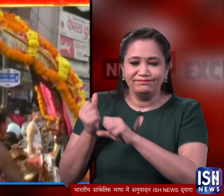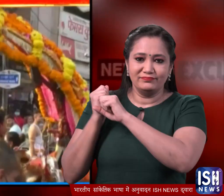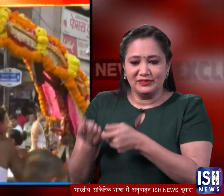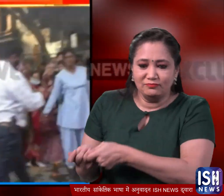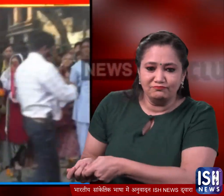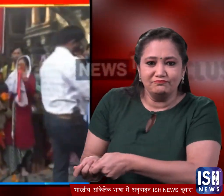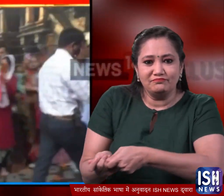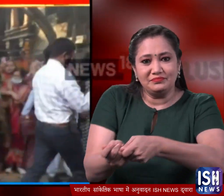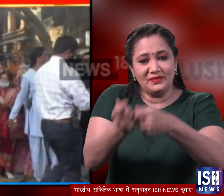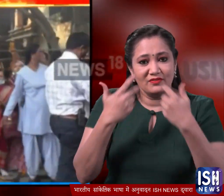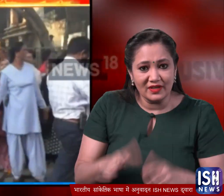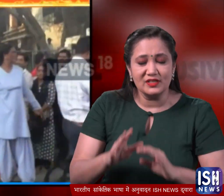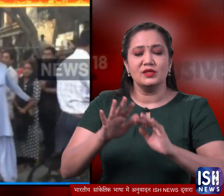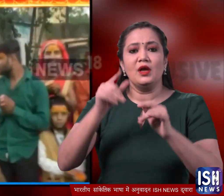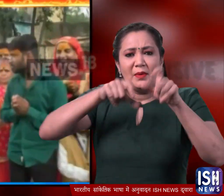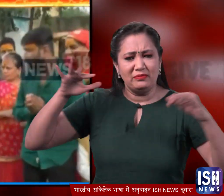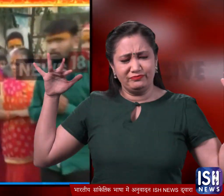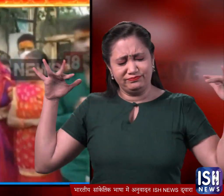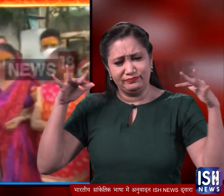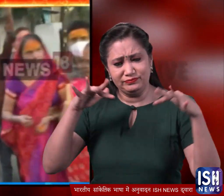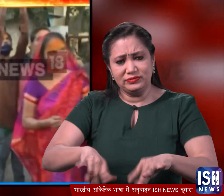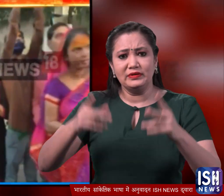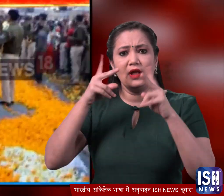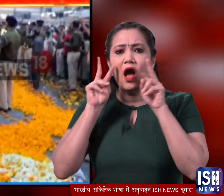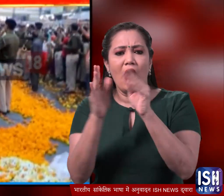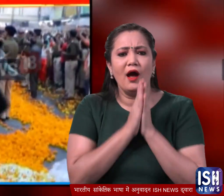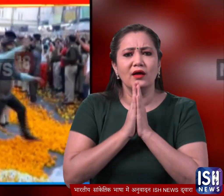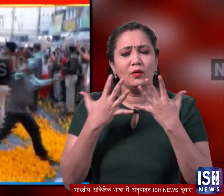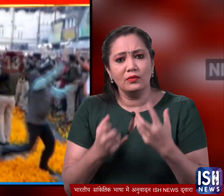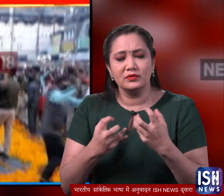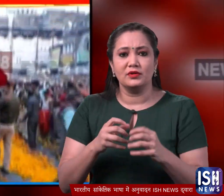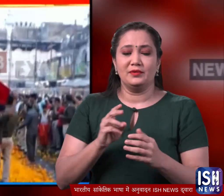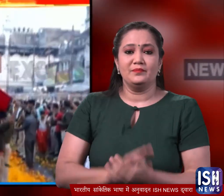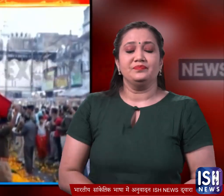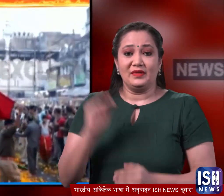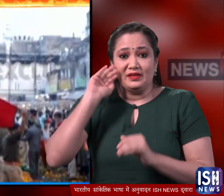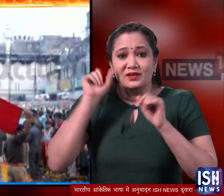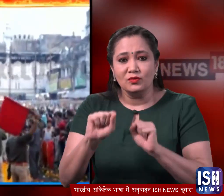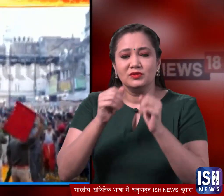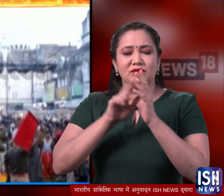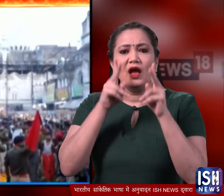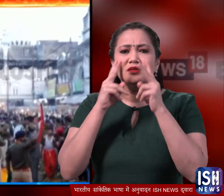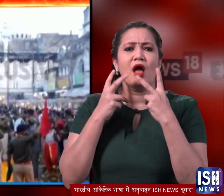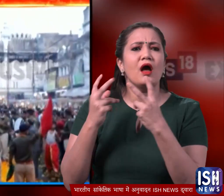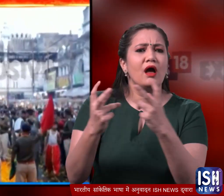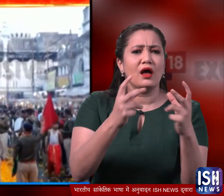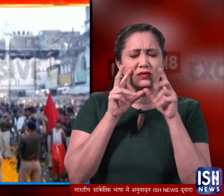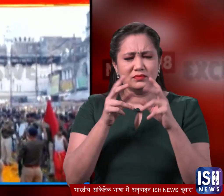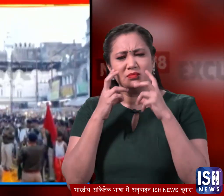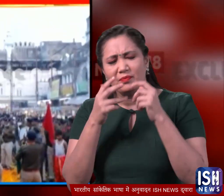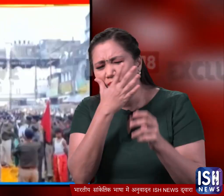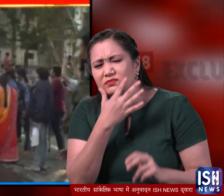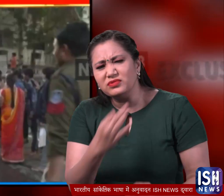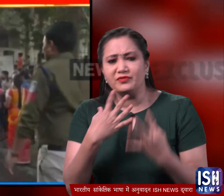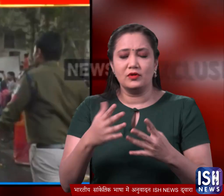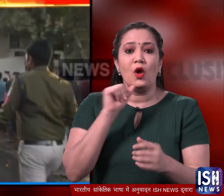में घुमाया गया। उनके दर्शन के लिए लोगों की भीड़ सड़क किनारे जुटी दिखी। महाकाल की सवारी की शानो शौकत का अंदाजा इसी बात से लगाया जा सकता है कि